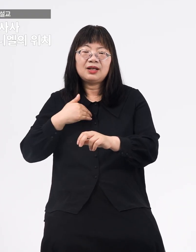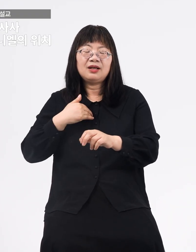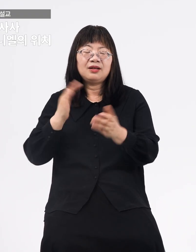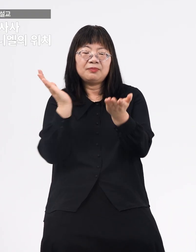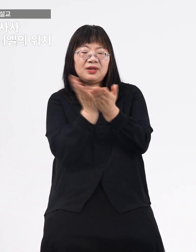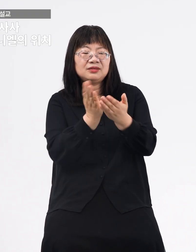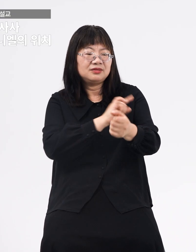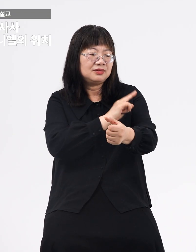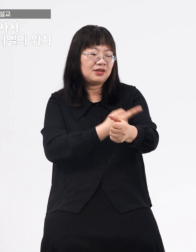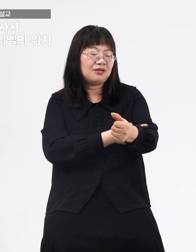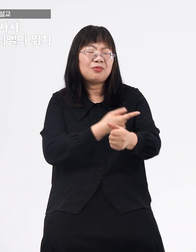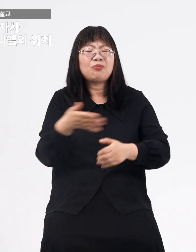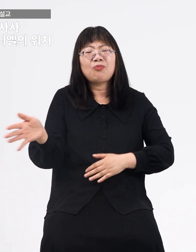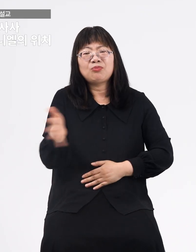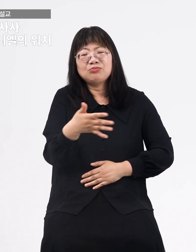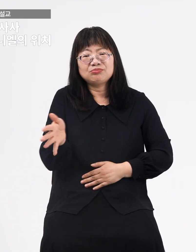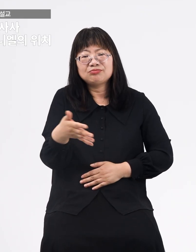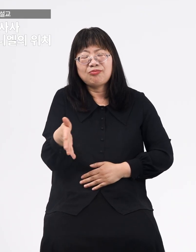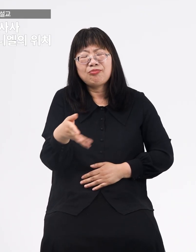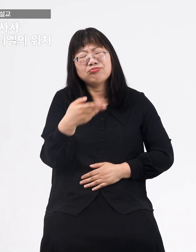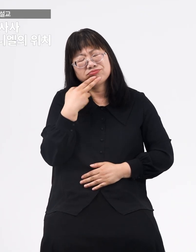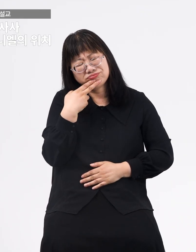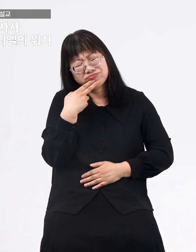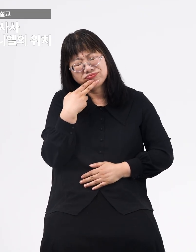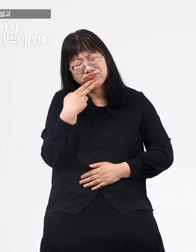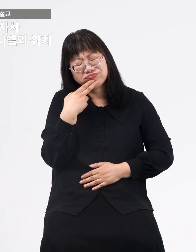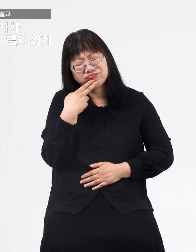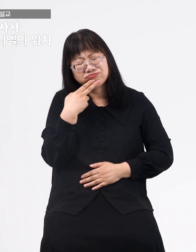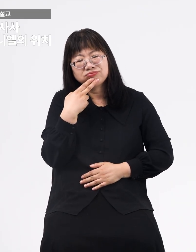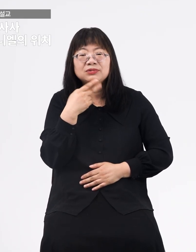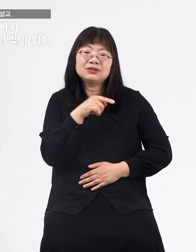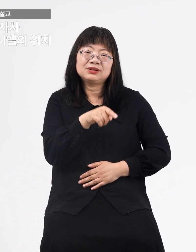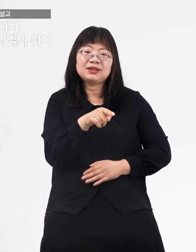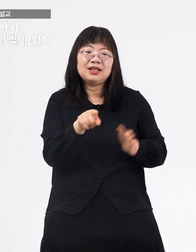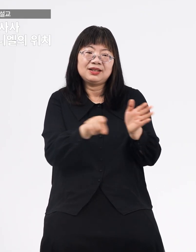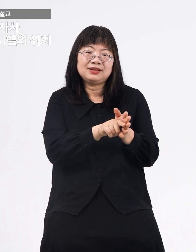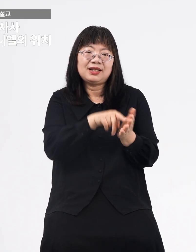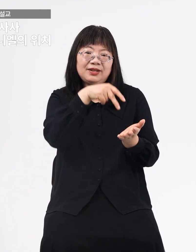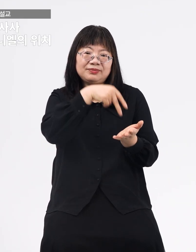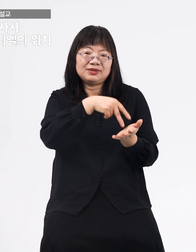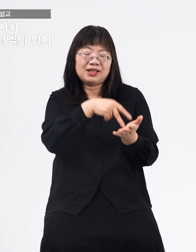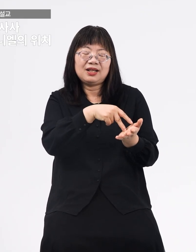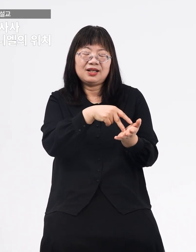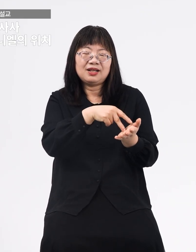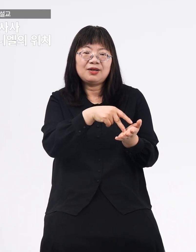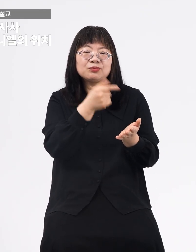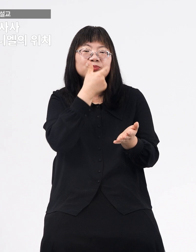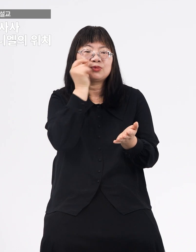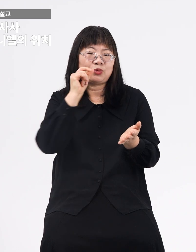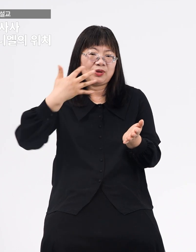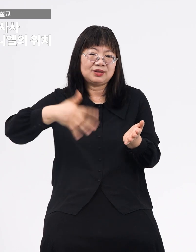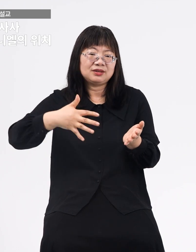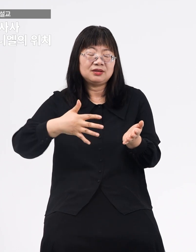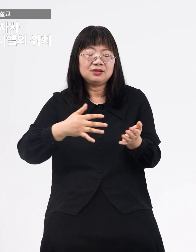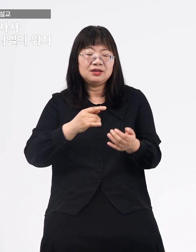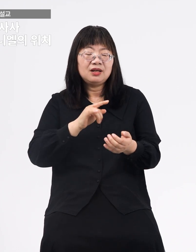안 되는데, 자격이 없는데, 이게 아직 신앙적으로 정리가 안 된 사람이에요. 뭐가